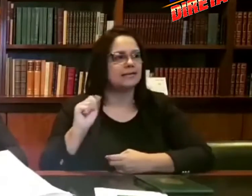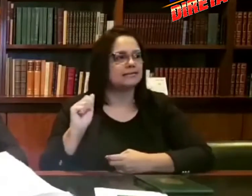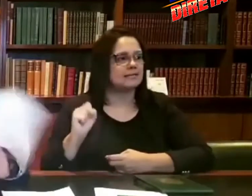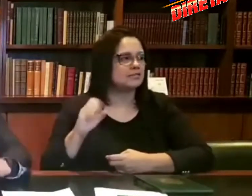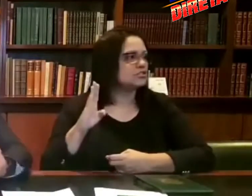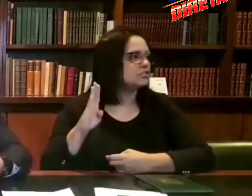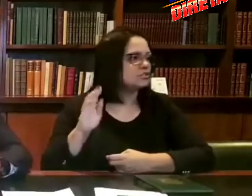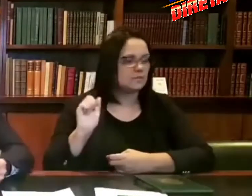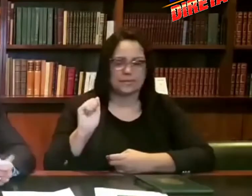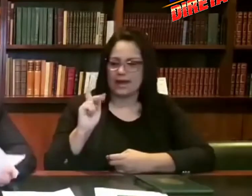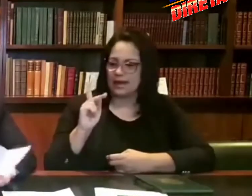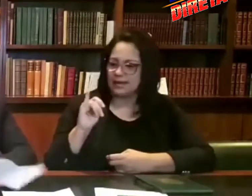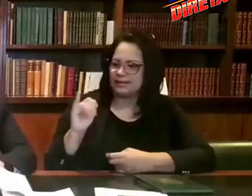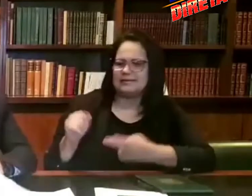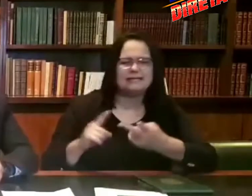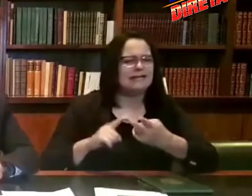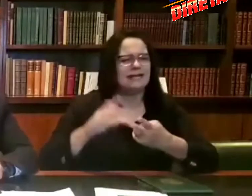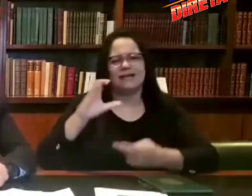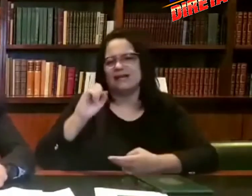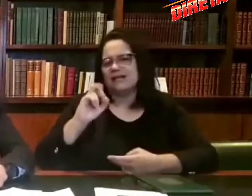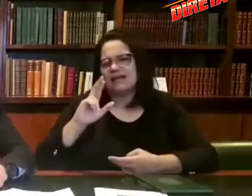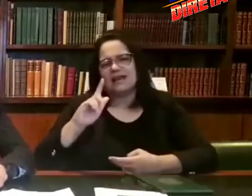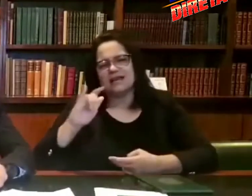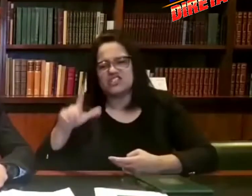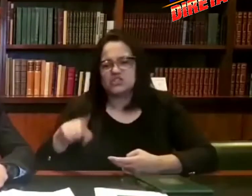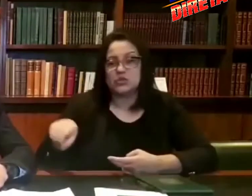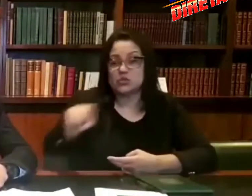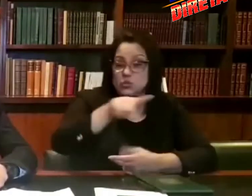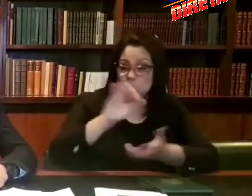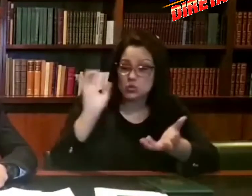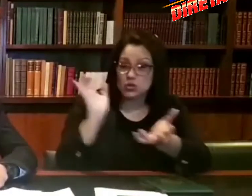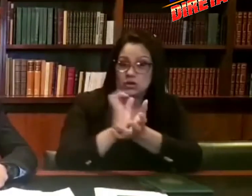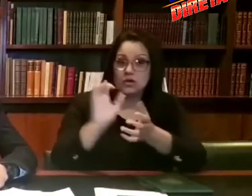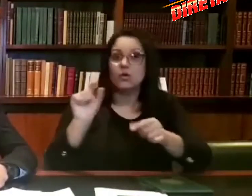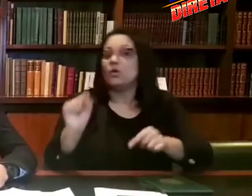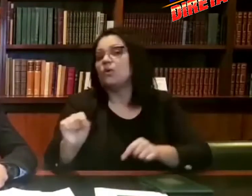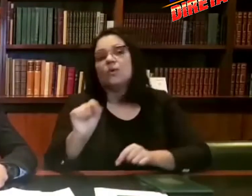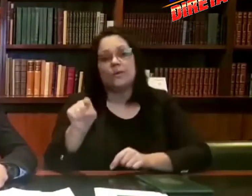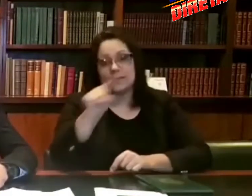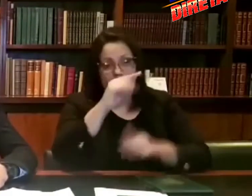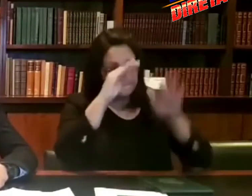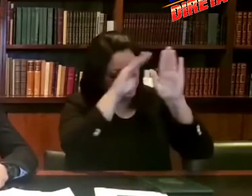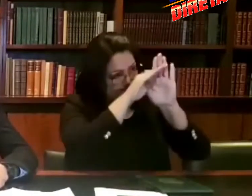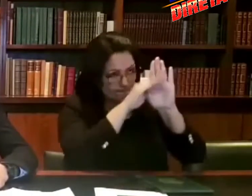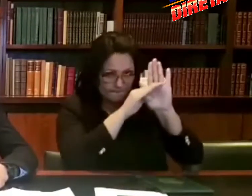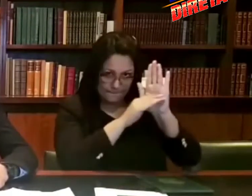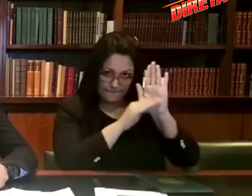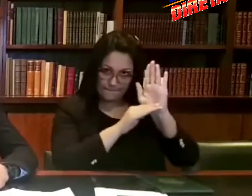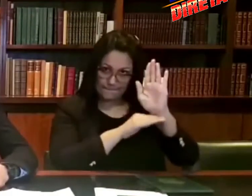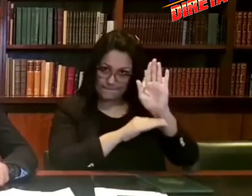Rede Dora, Cargill, tá? O pessoal peso pesado aí que resolveu aí